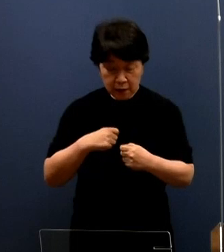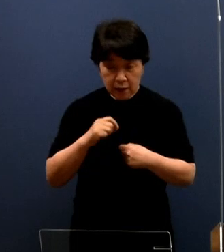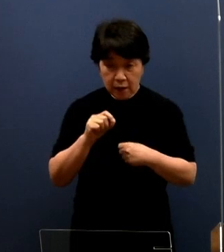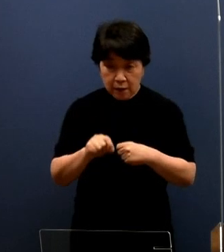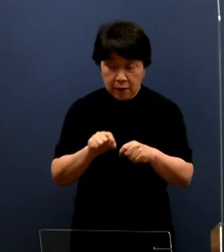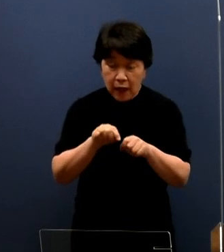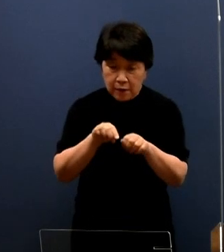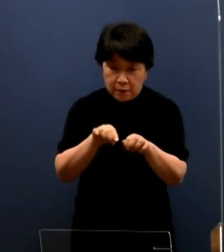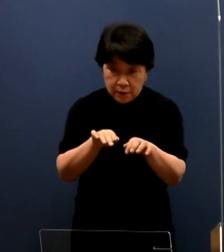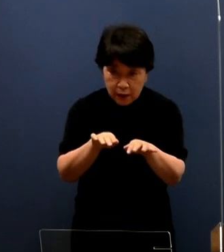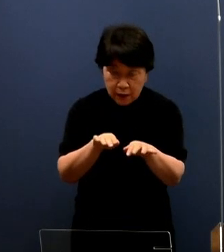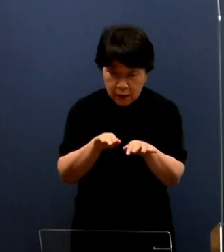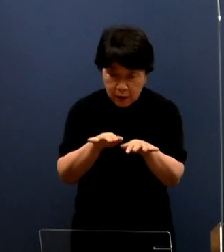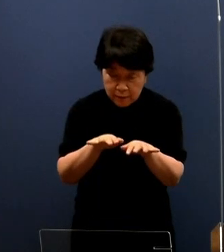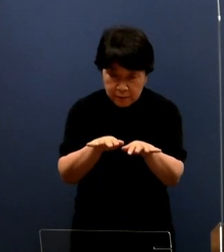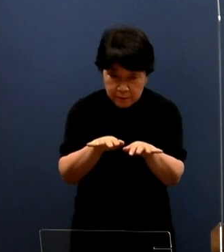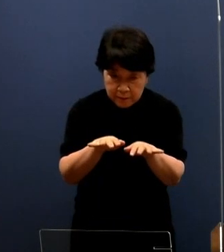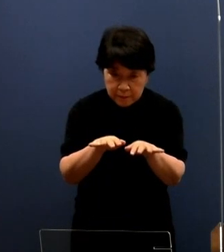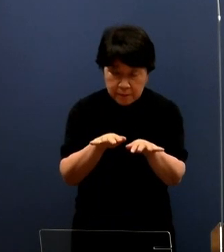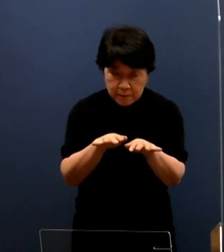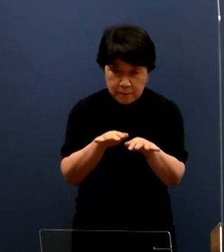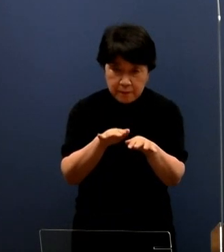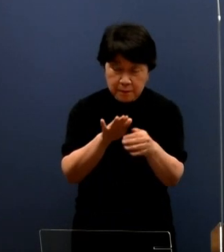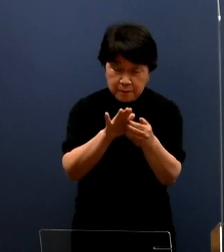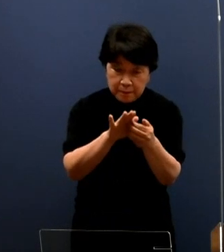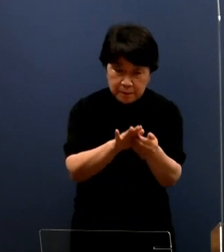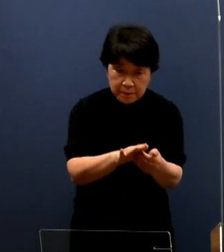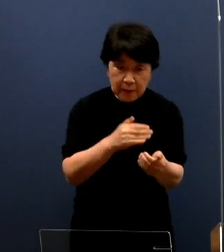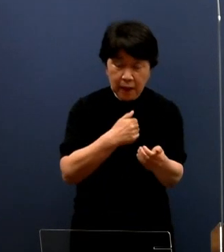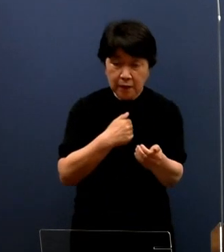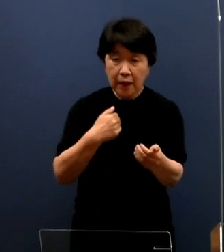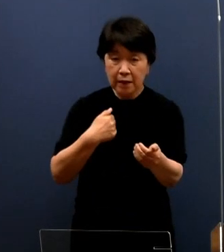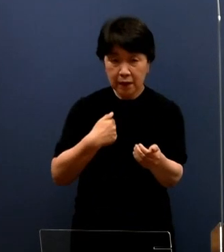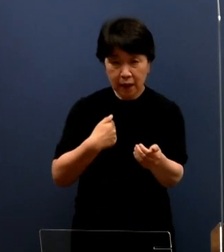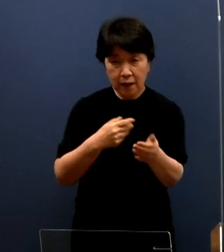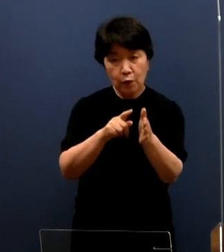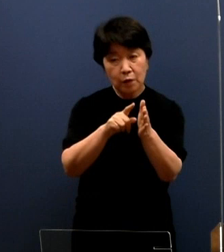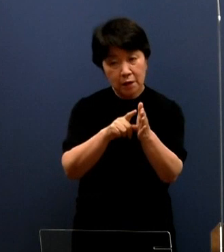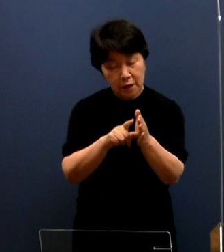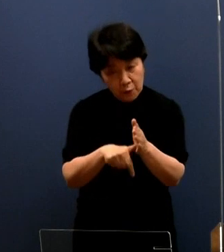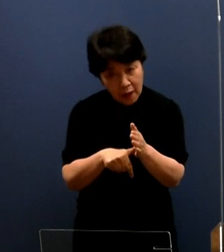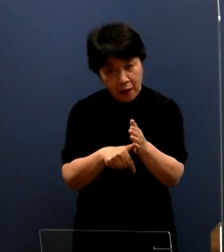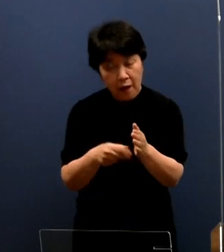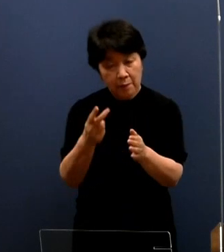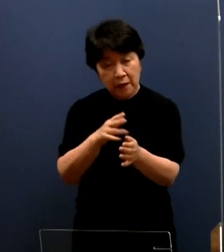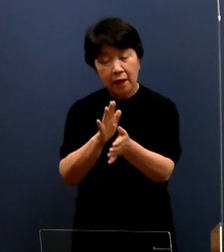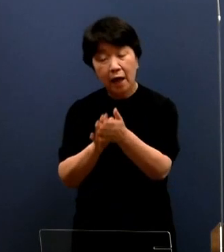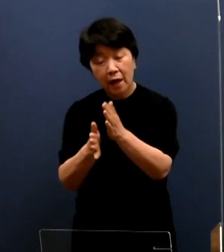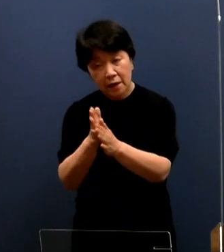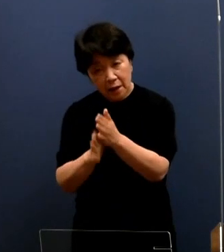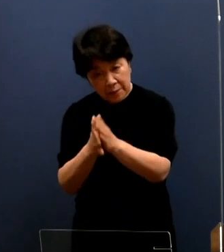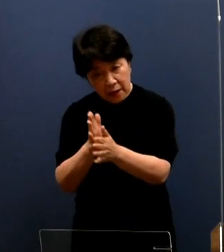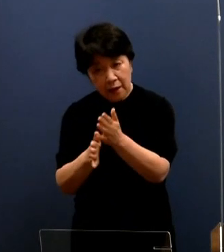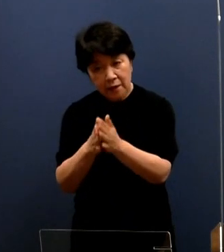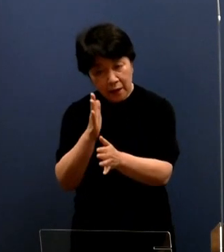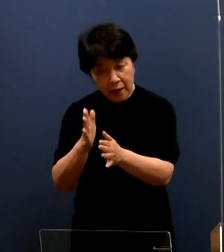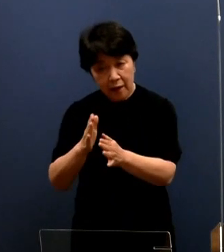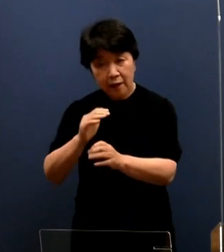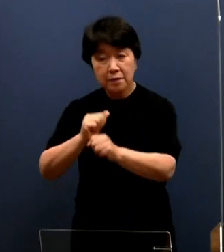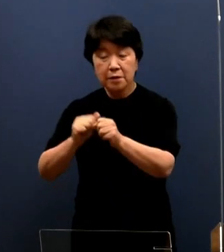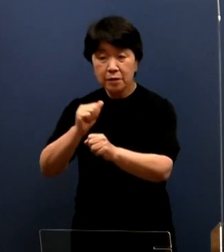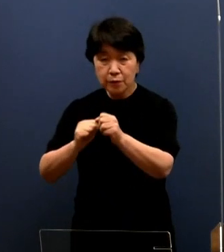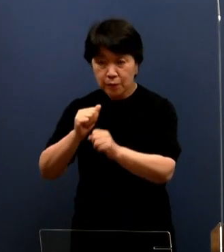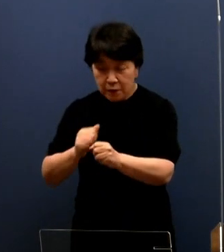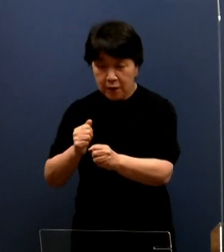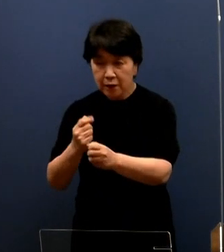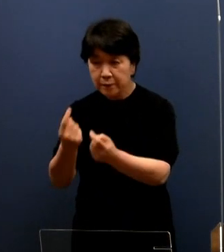ある程度収めた段階で目安を緩めて、そしてこの消費に向かってもらうということについて呼